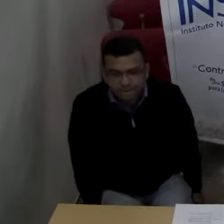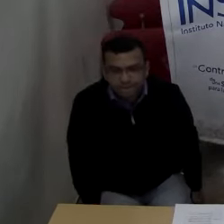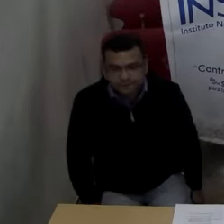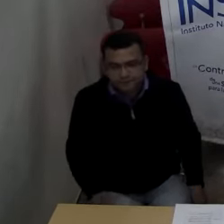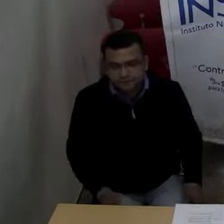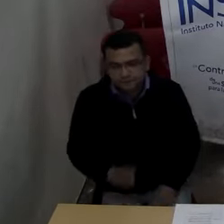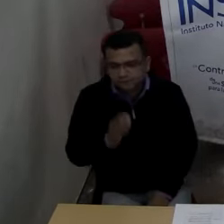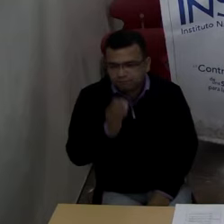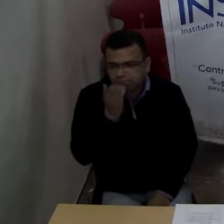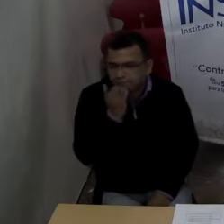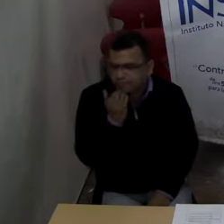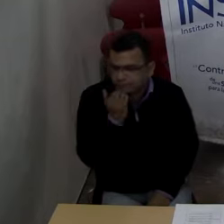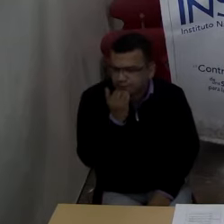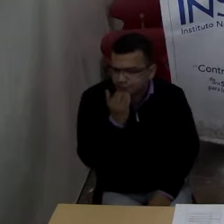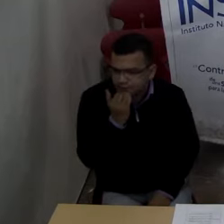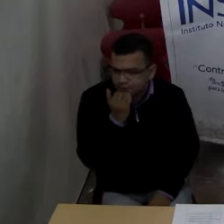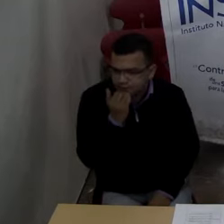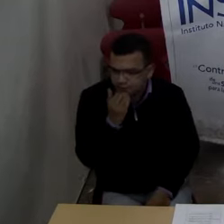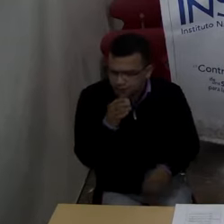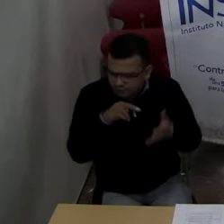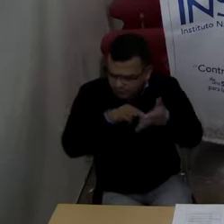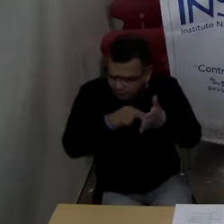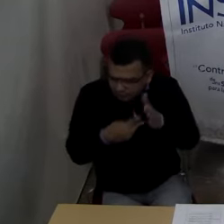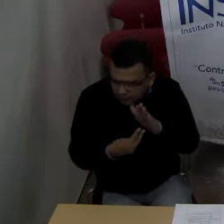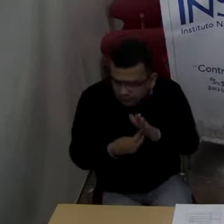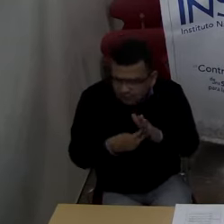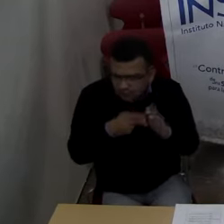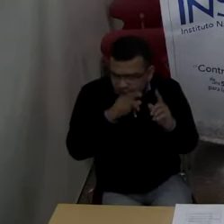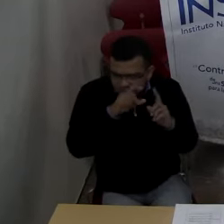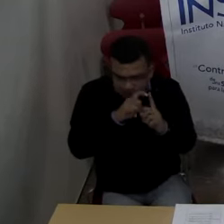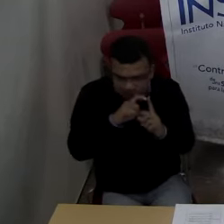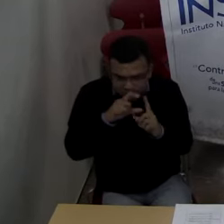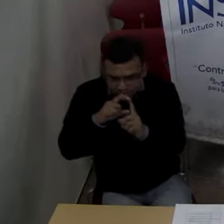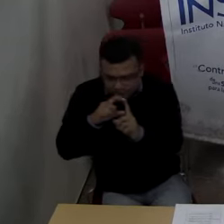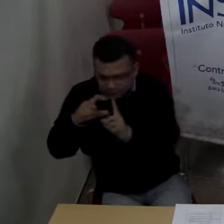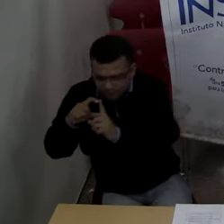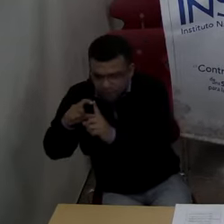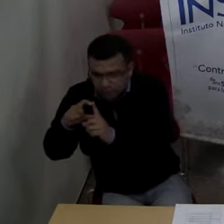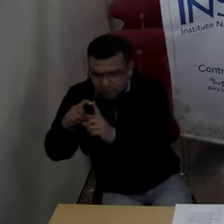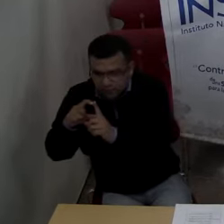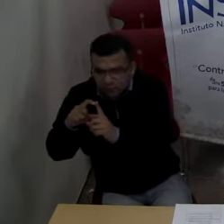cuando estamos construyendo significados o lenguaje.